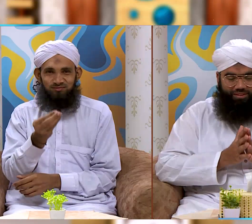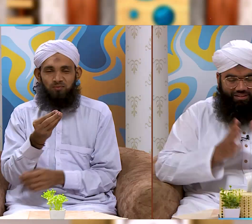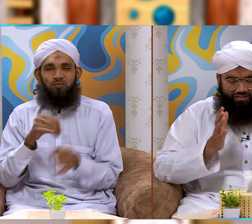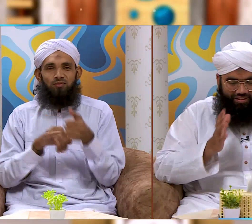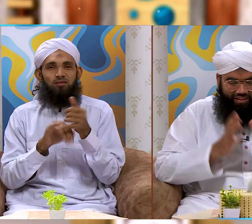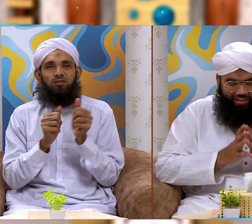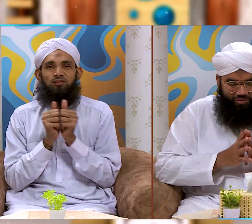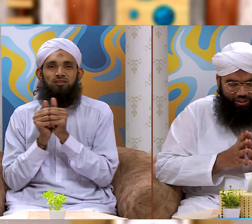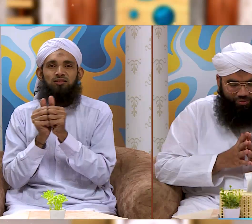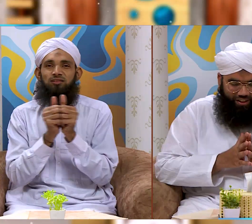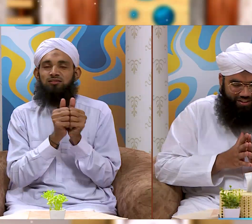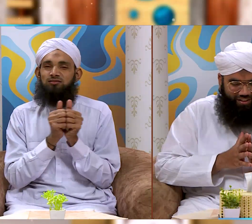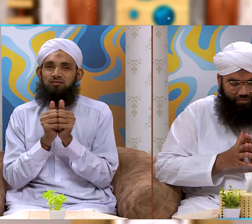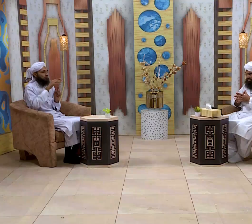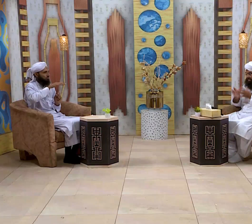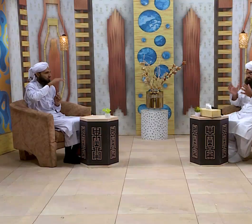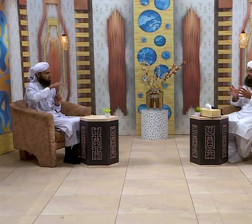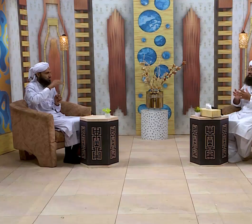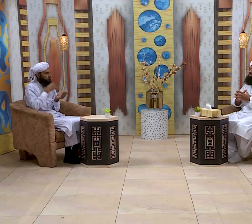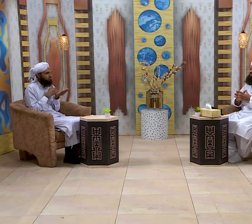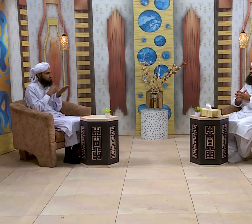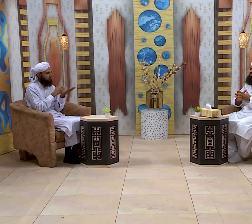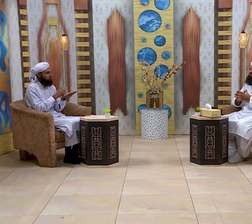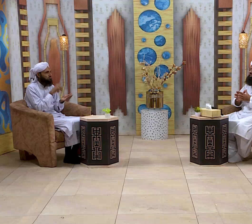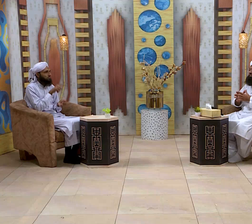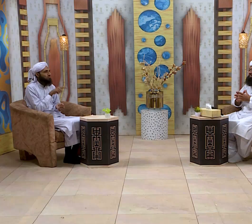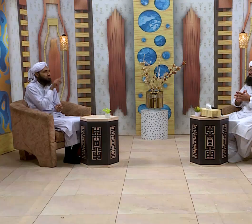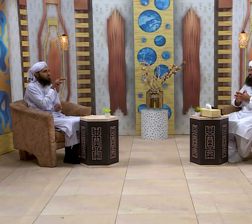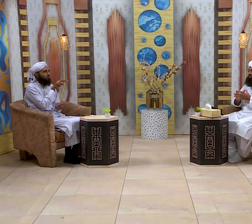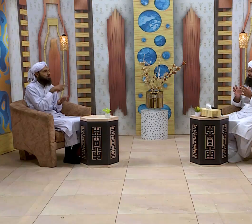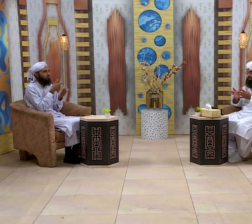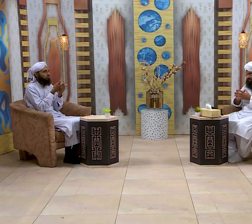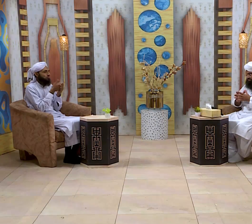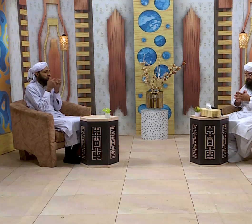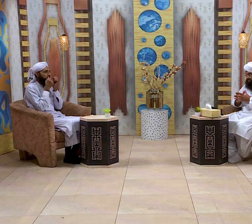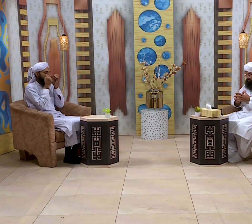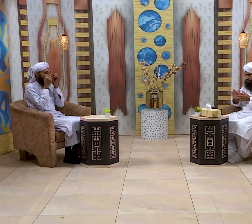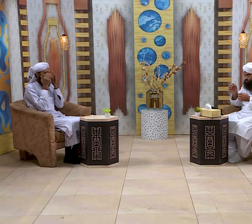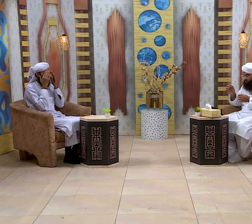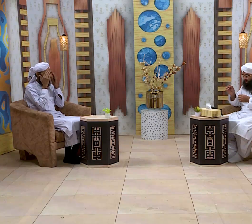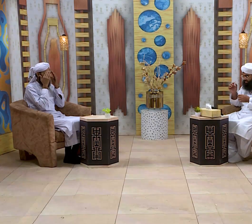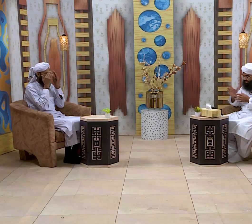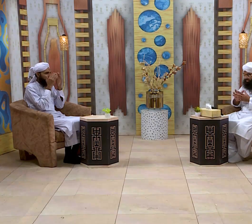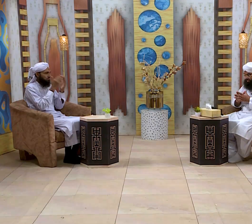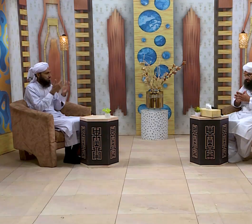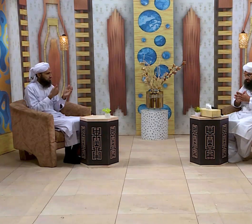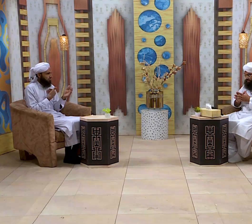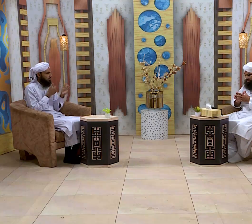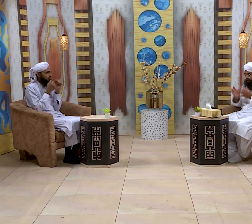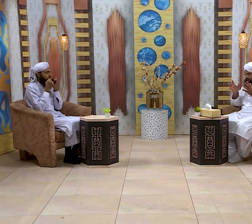کعب رضی اللہ عنہ نے عرض کی، یا رسول اللہ صلی اللہ علیہ وآلہ وصحبہ وسلم، میں درود کی کثرت کرتا ہوں، میں آپ